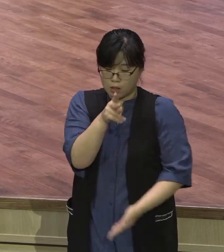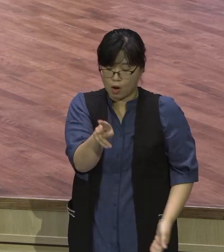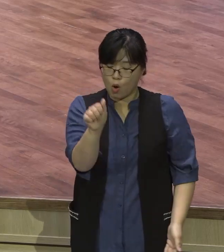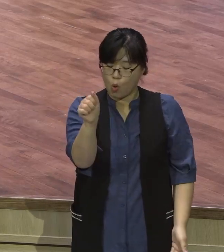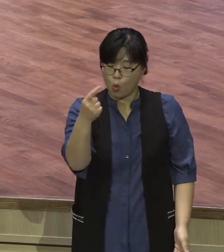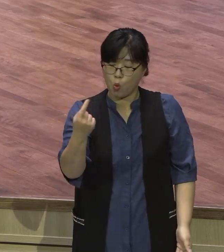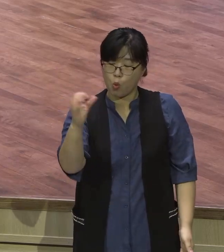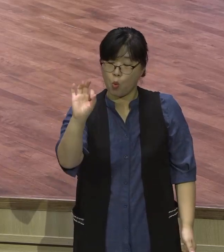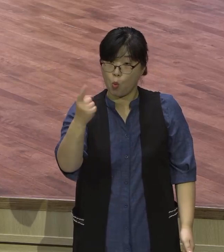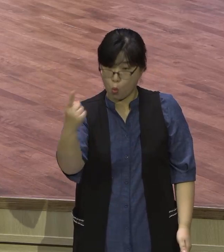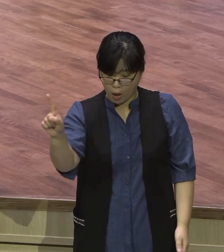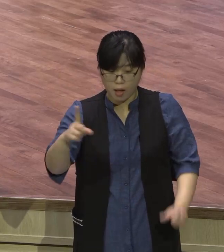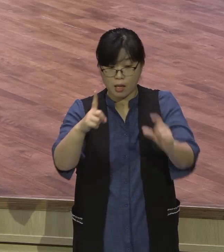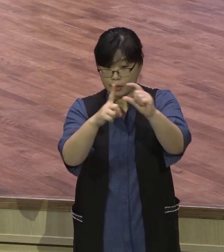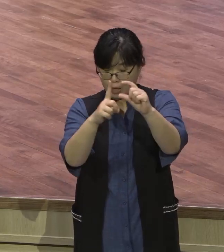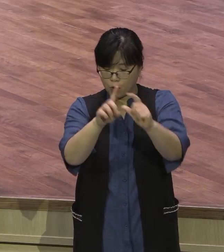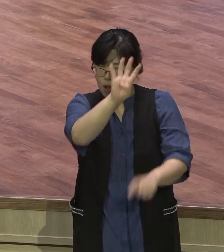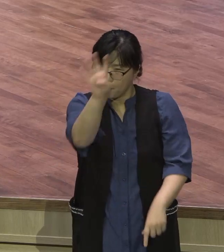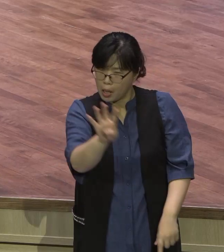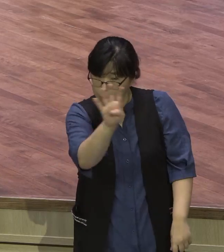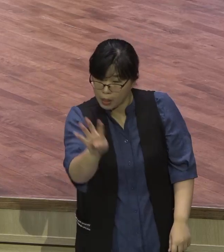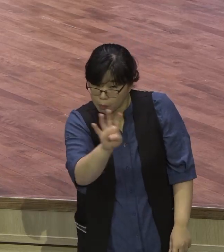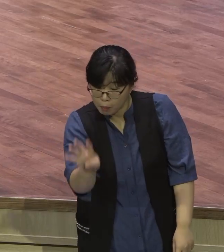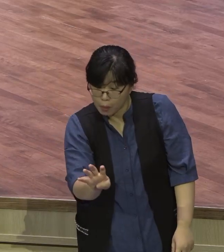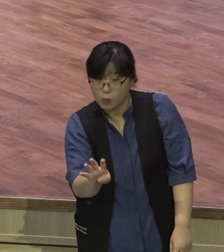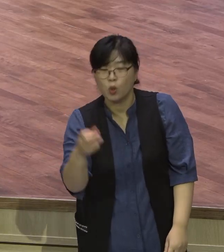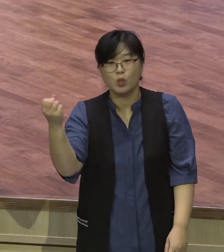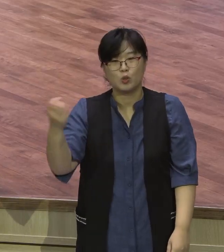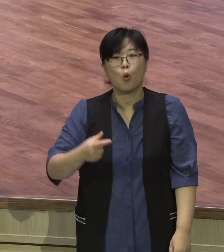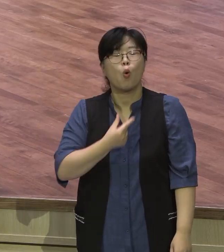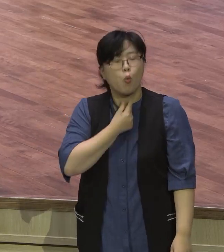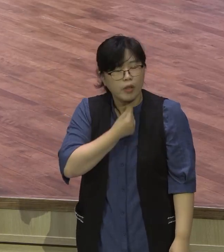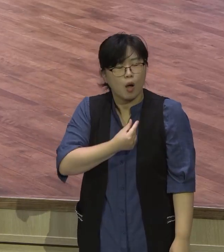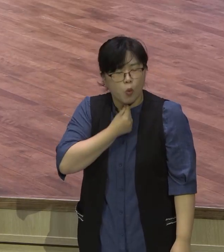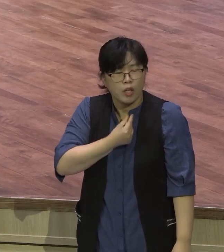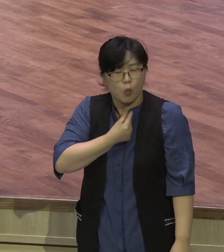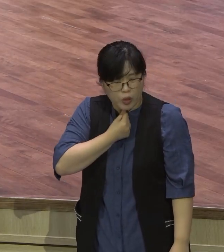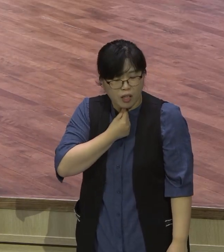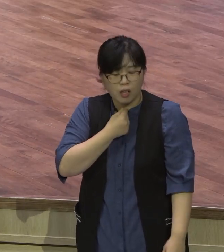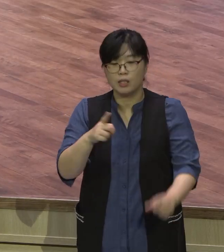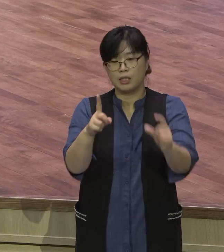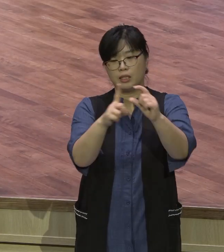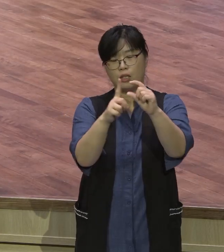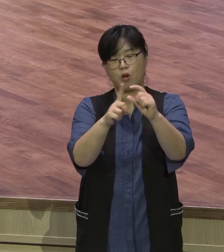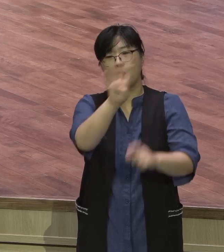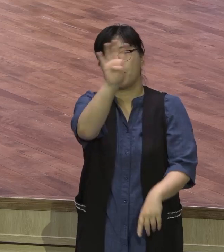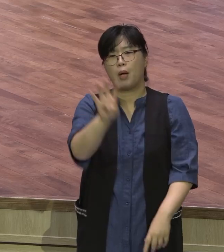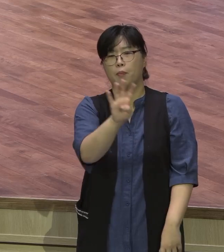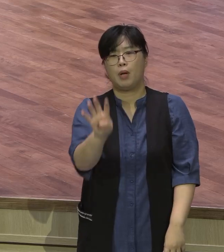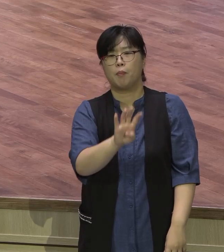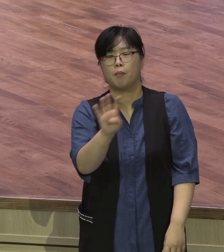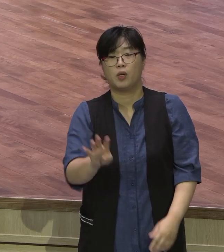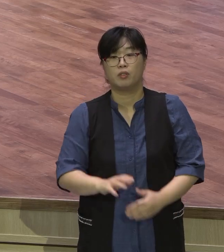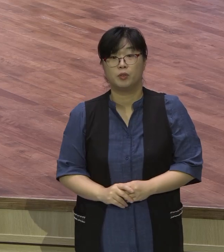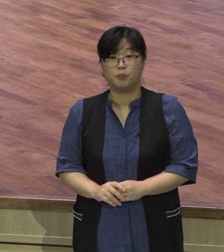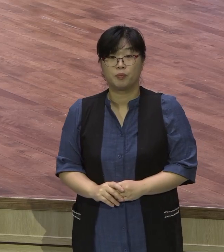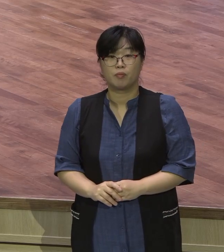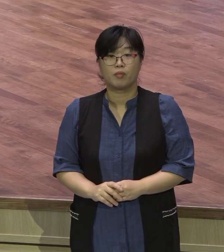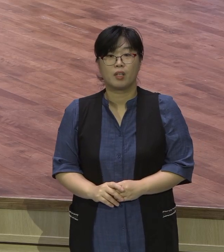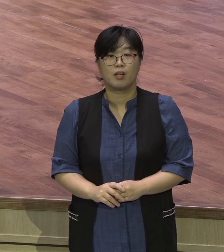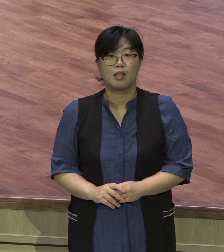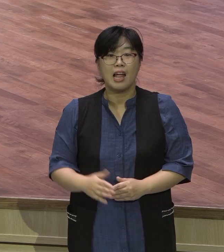본문 27재를 보면 그들은 이같이 내 이름으로 이스라엘 자손에게 축복할지니 내가 그들에게 복을 주리라